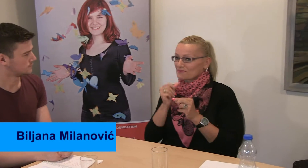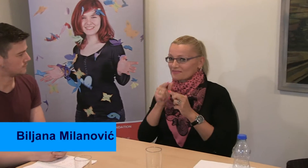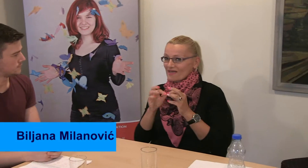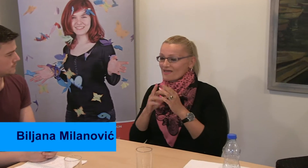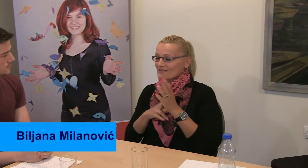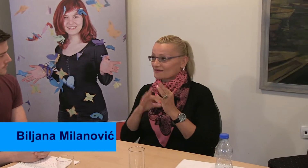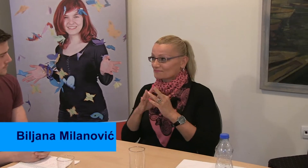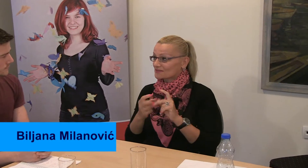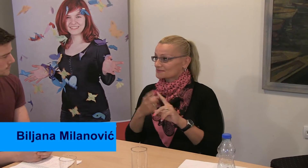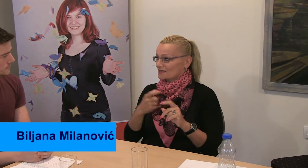je Biljana.